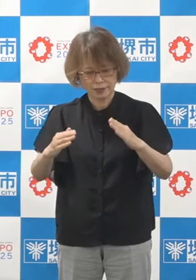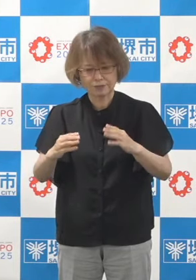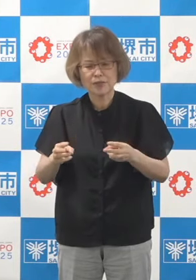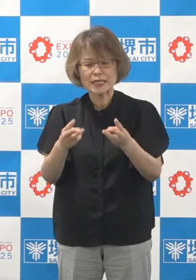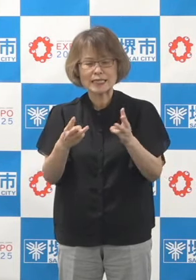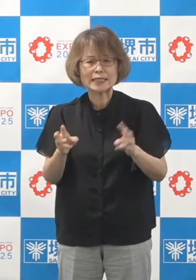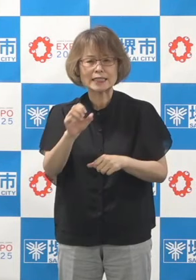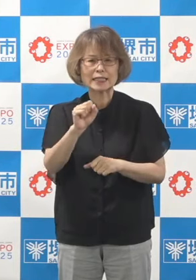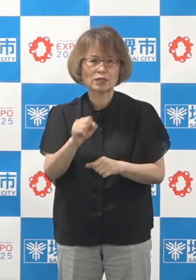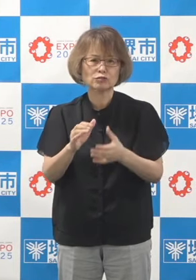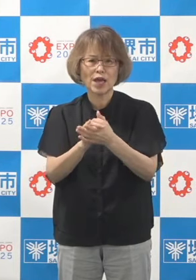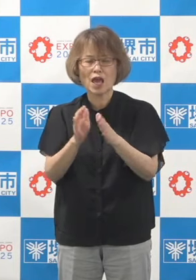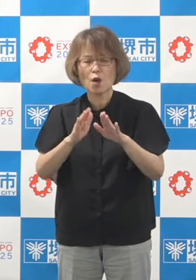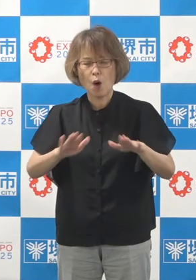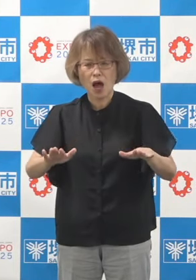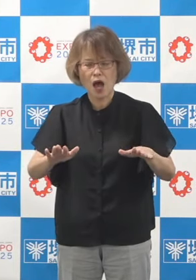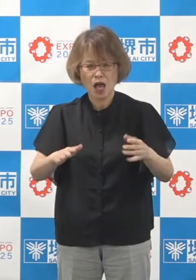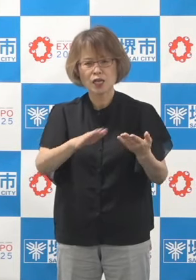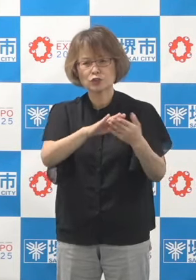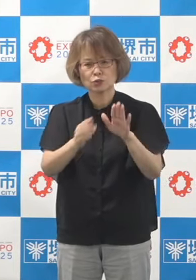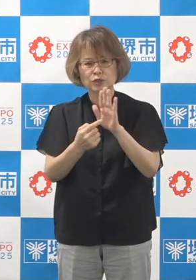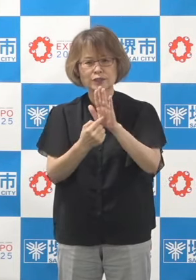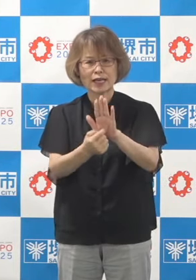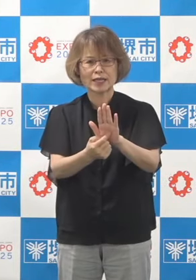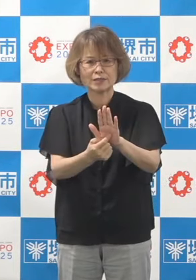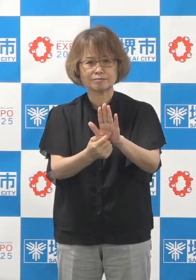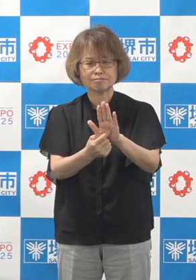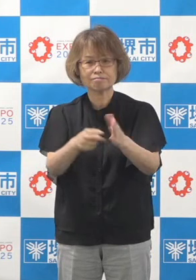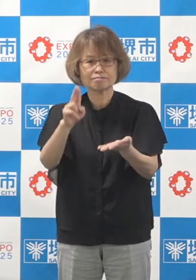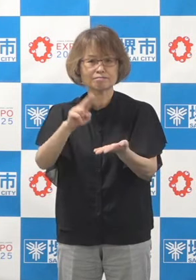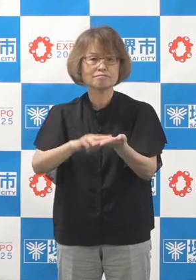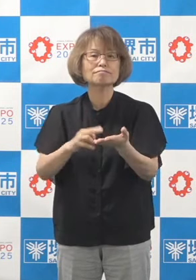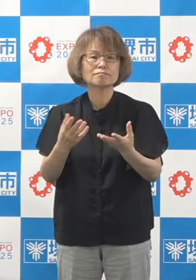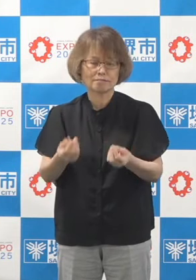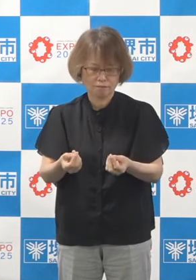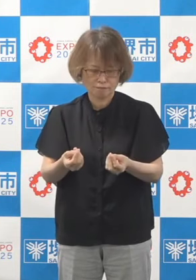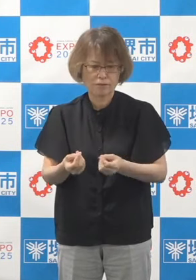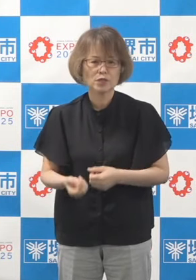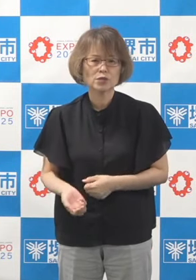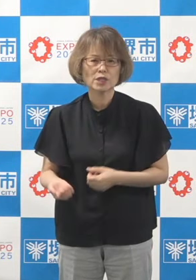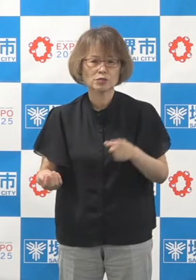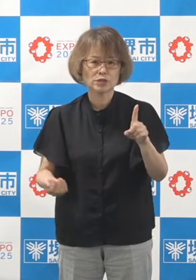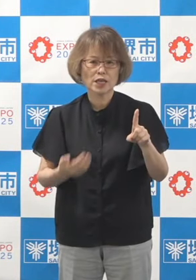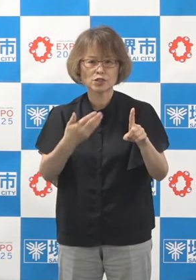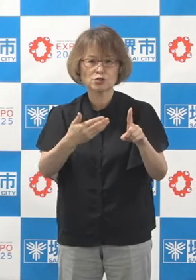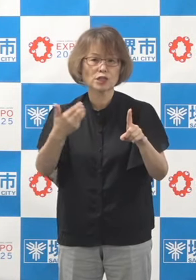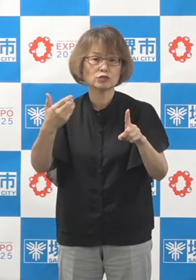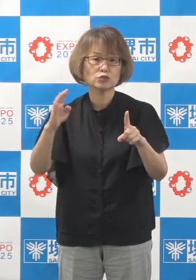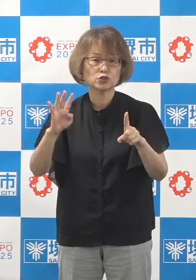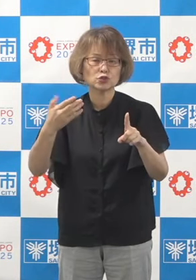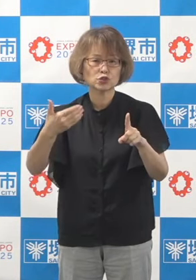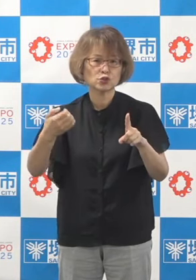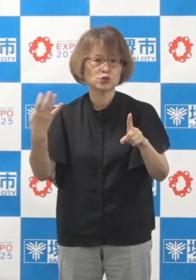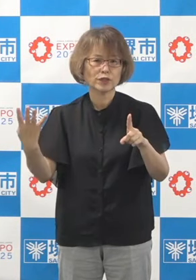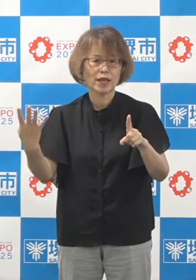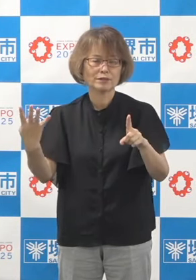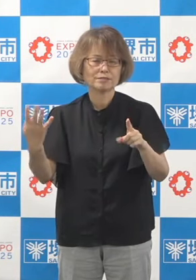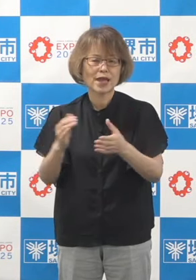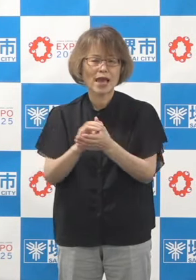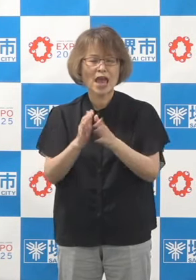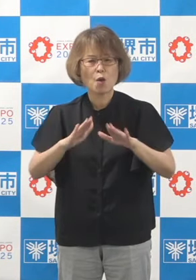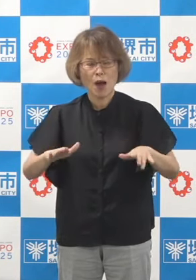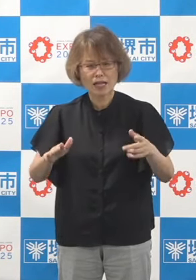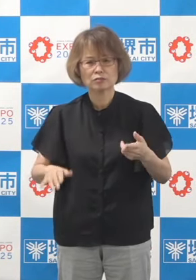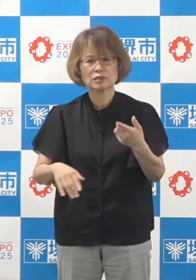和都市宣言を決議されまして、そして1994年に平和と人